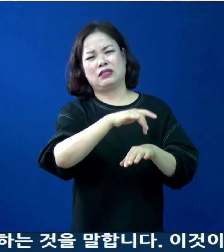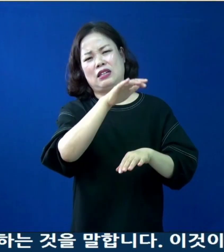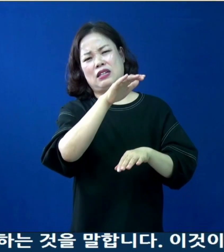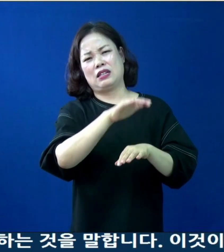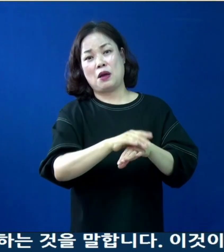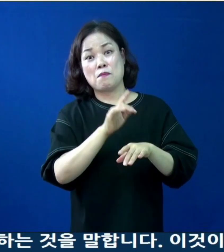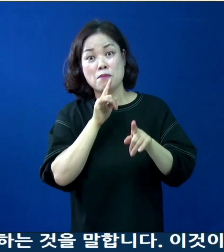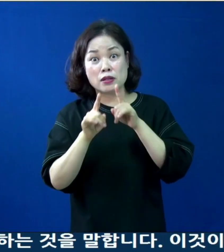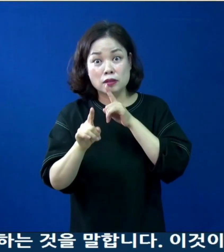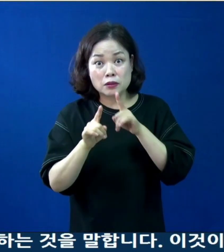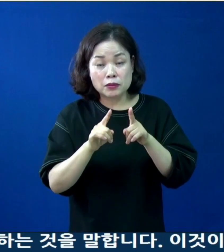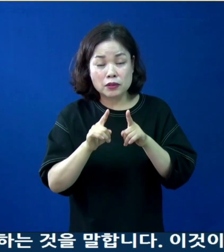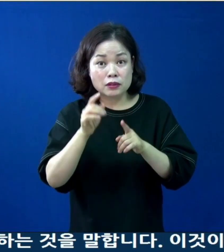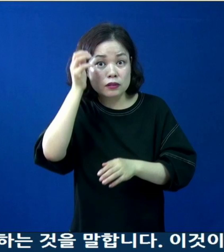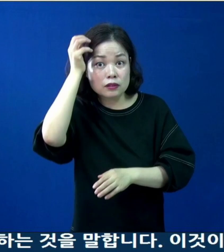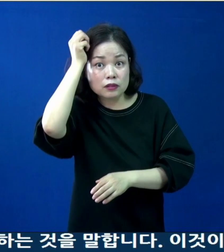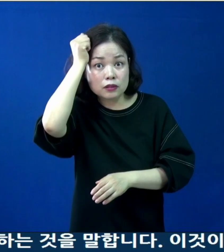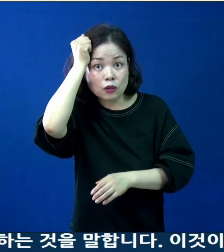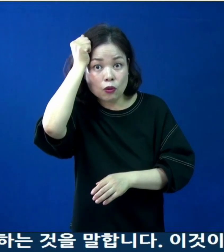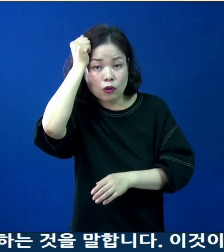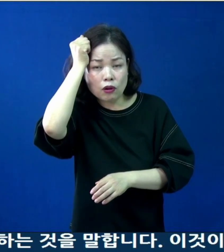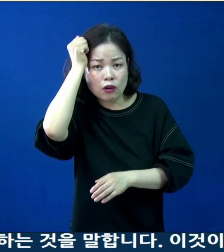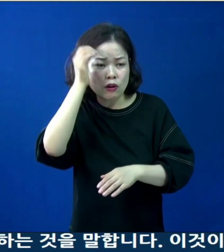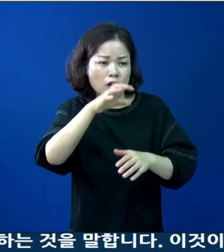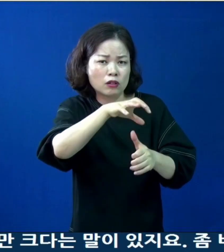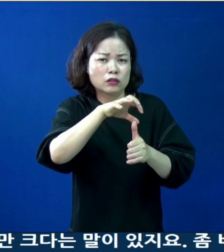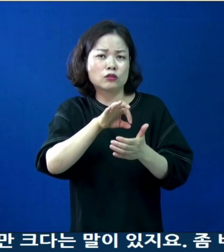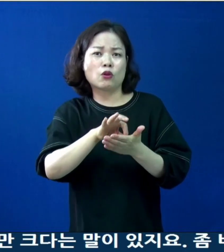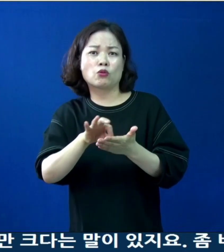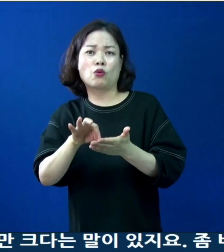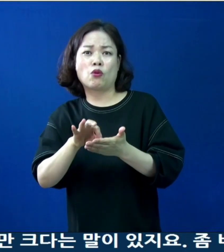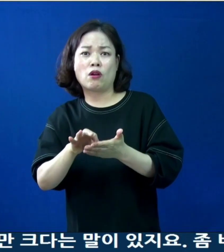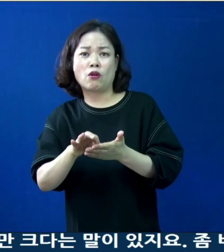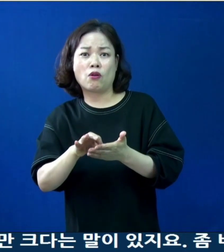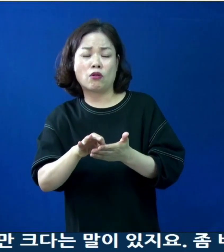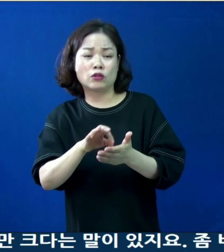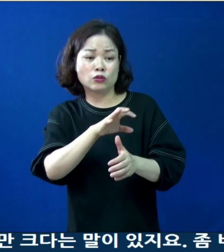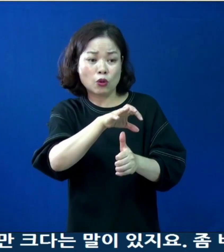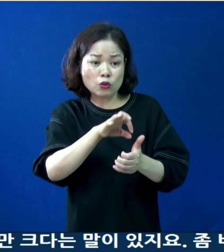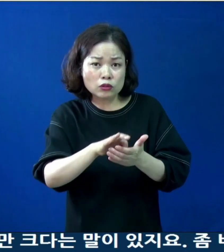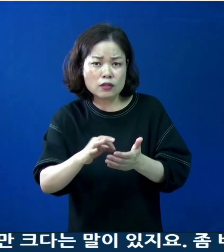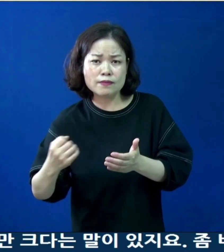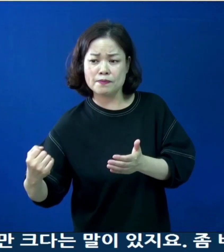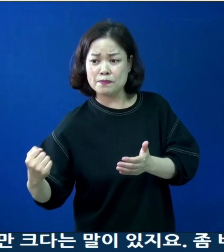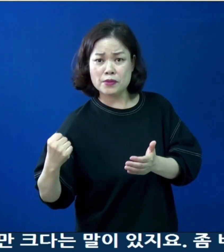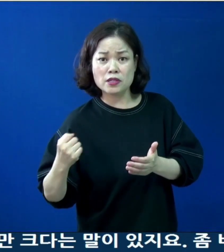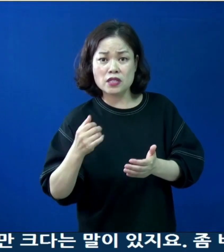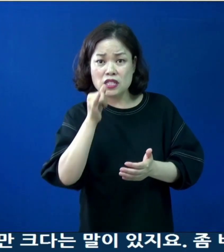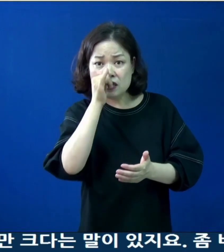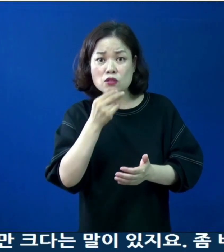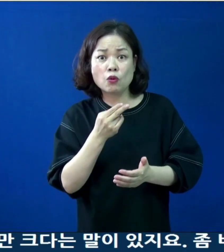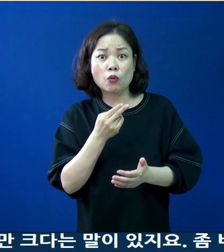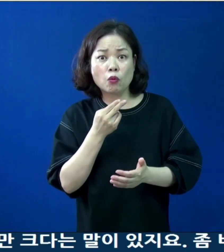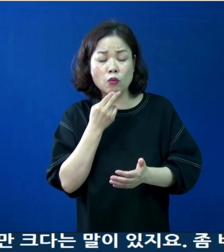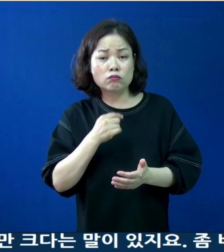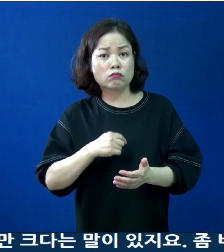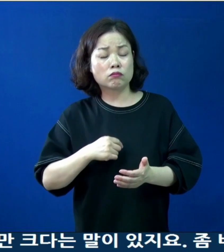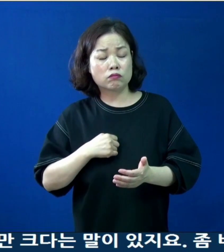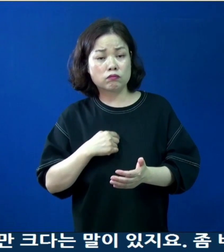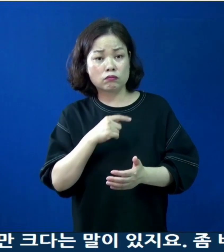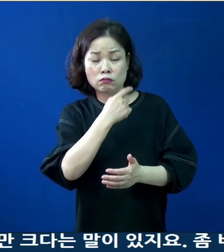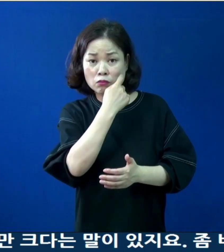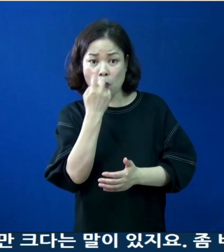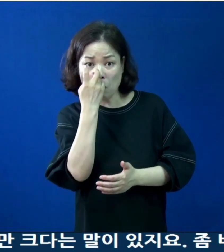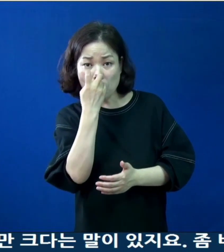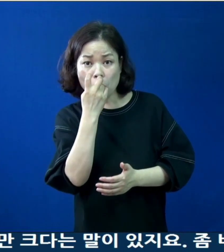그 말씀을 기억하고 적용하고 그 적용된 말씀이 힘이 있는지 없는지를 내가 스스로